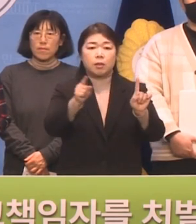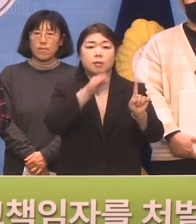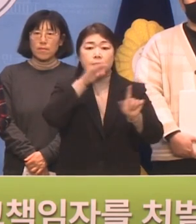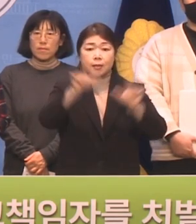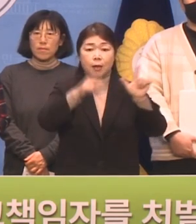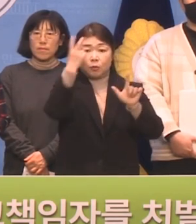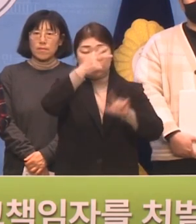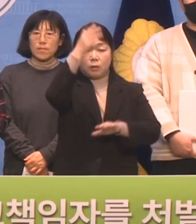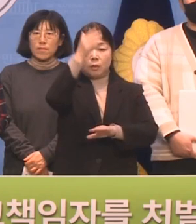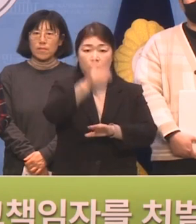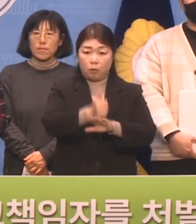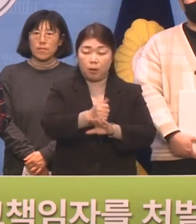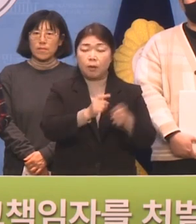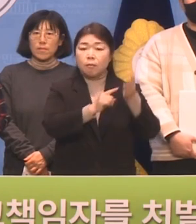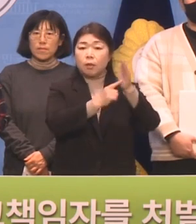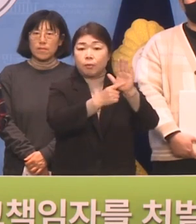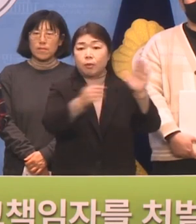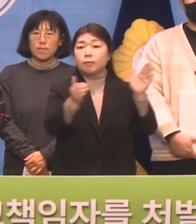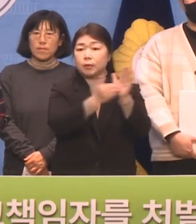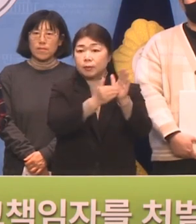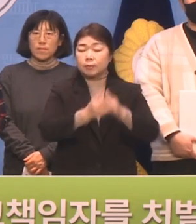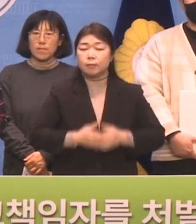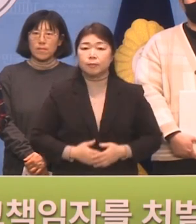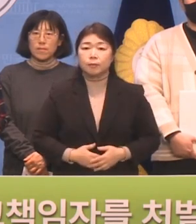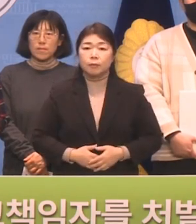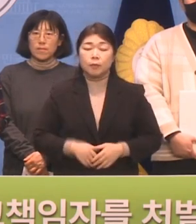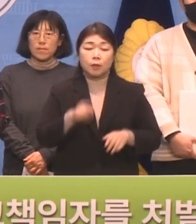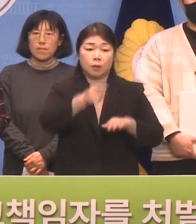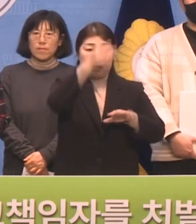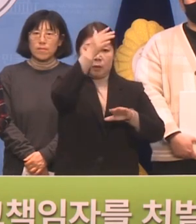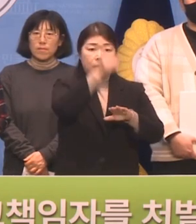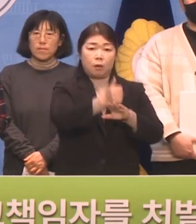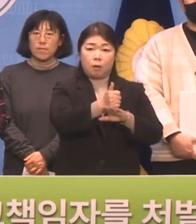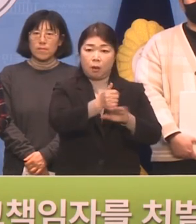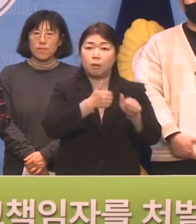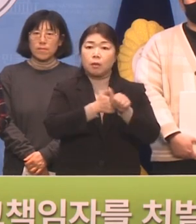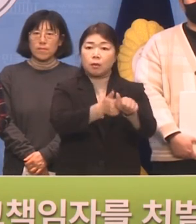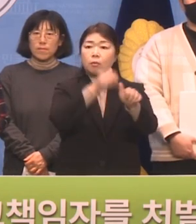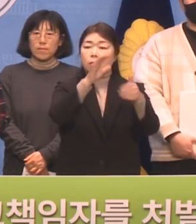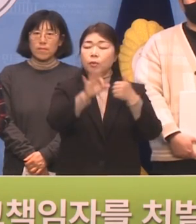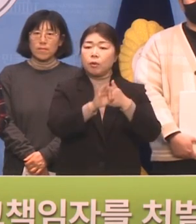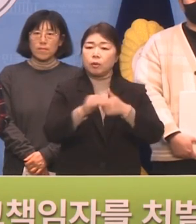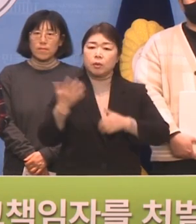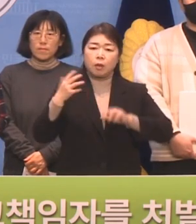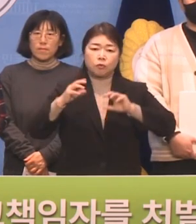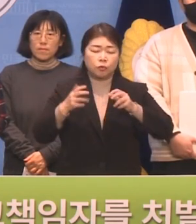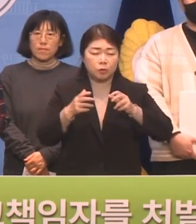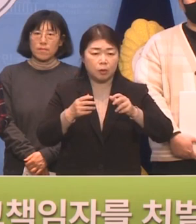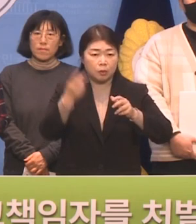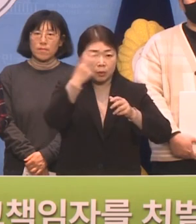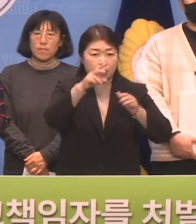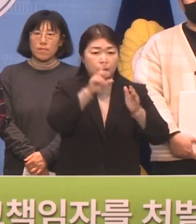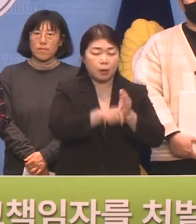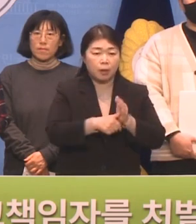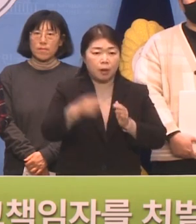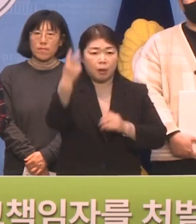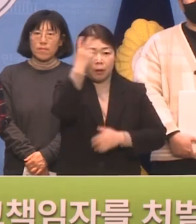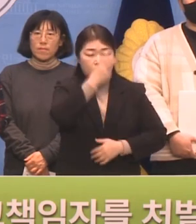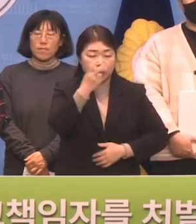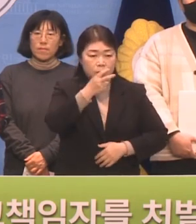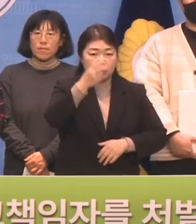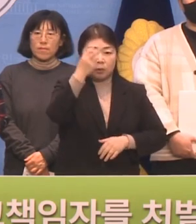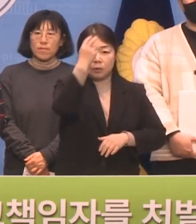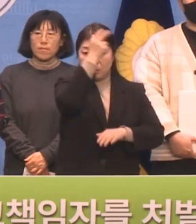진상조사 결과가 이제 발표가 됐습니다. 그 결과에 따르면 지난 국조실의 감찰 결과